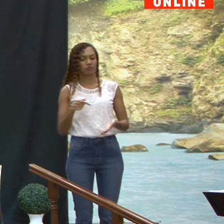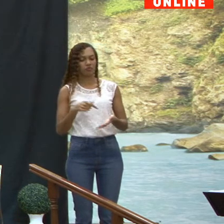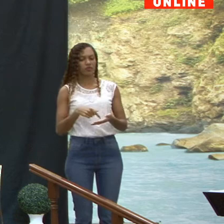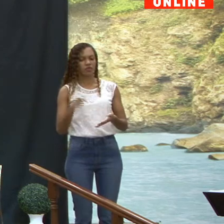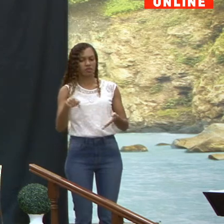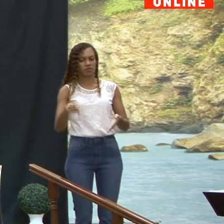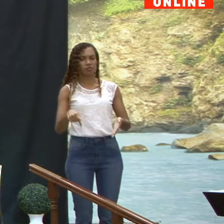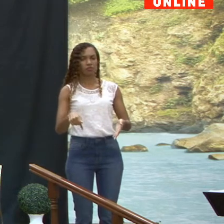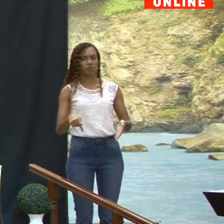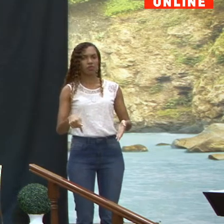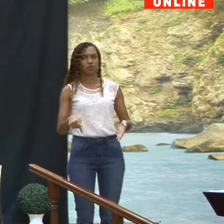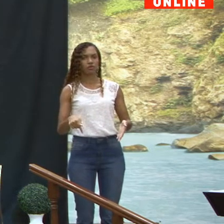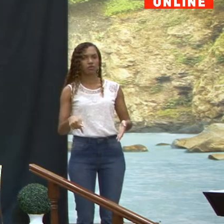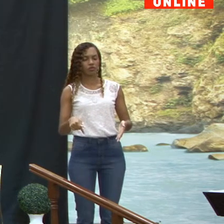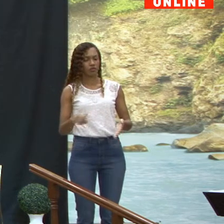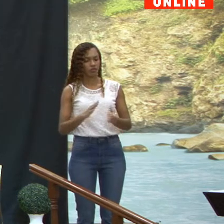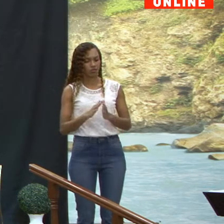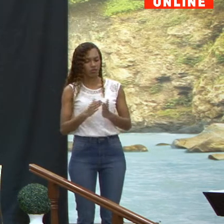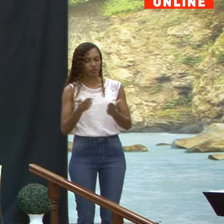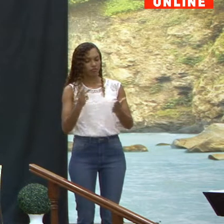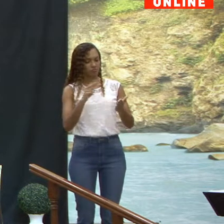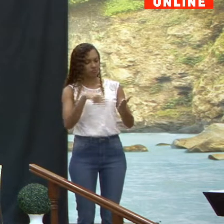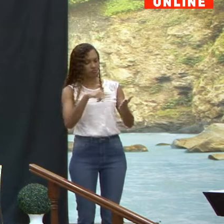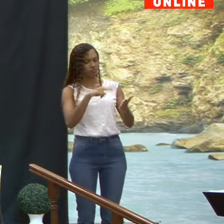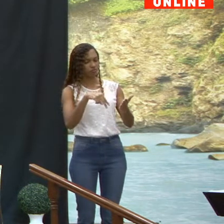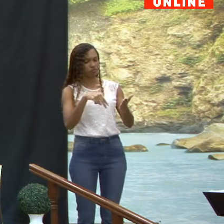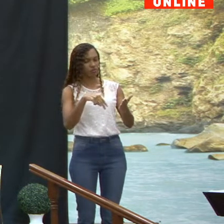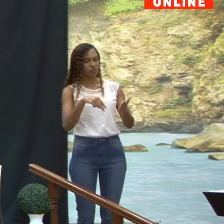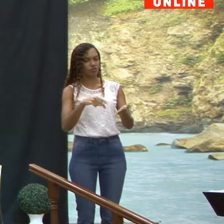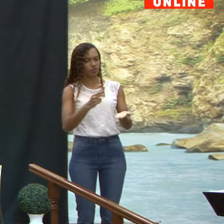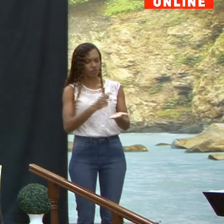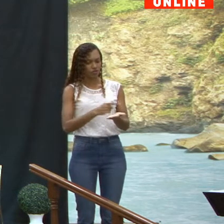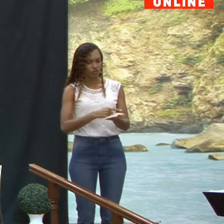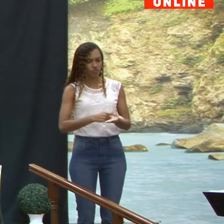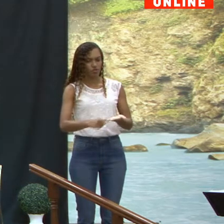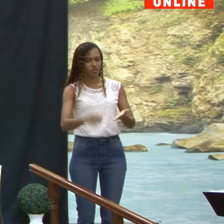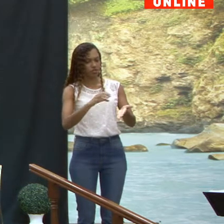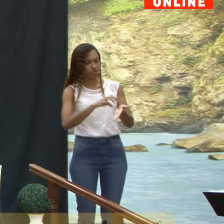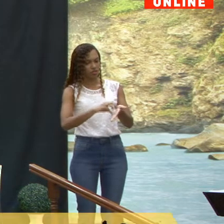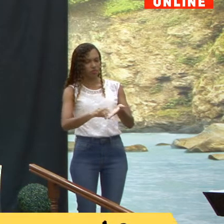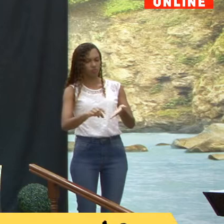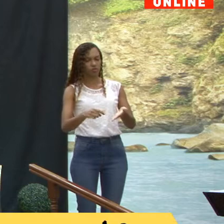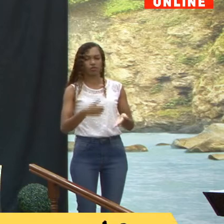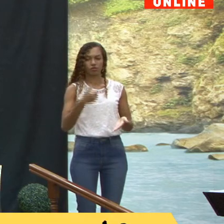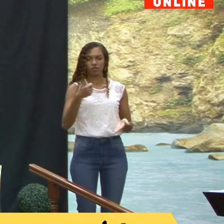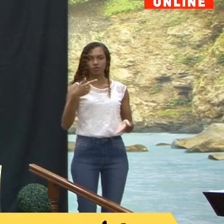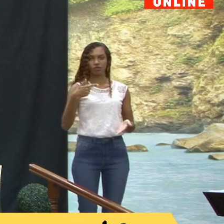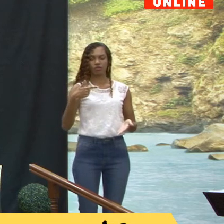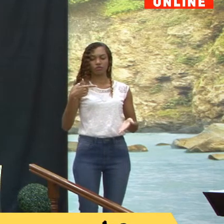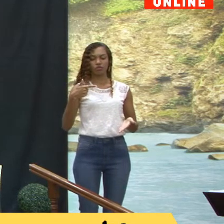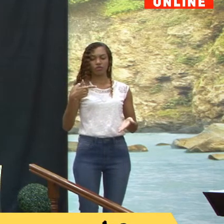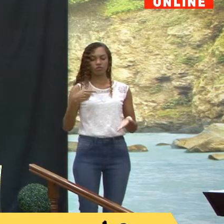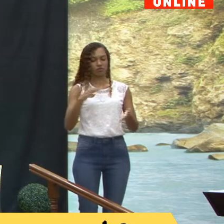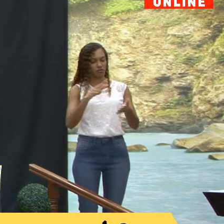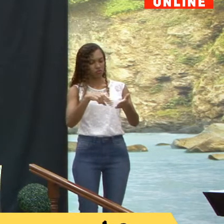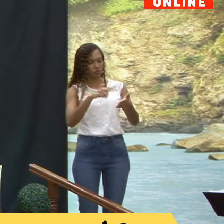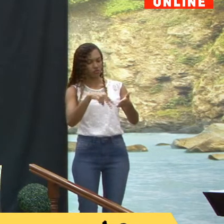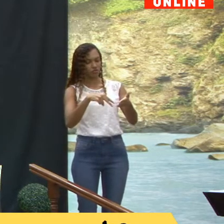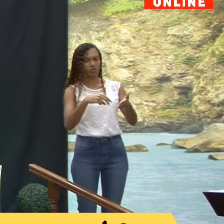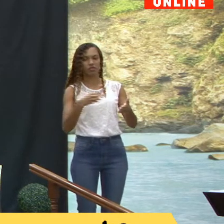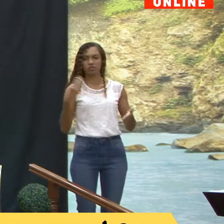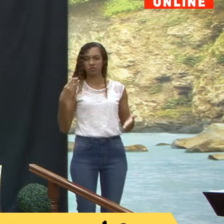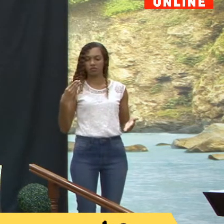de compartilhar um texto com você que se encontra em Gênesis capítulo 12. Nós vamos ler os três primeiros versículos